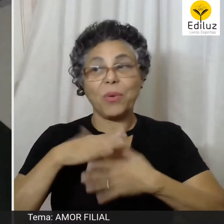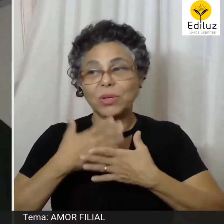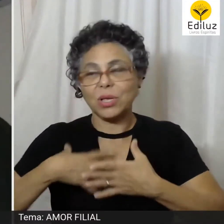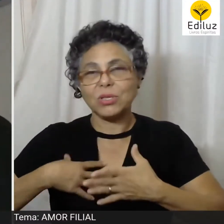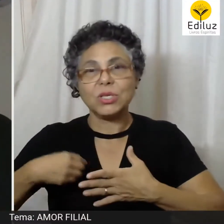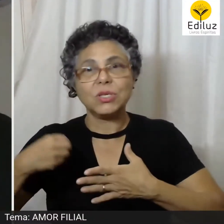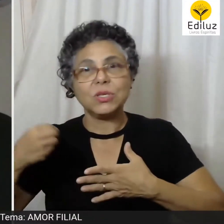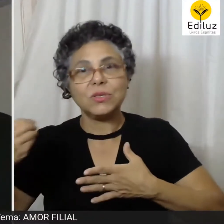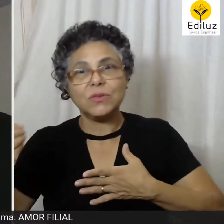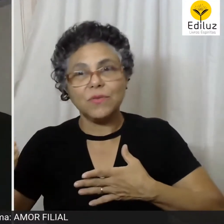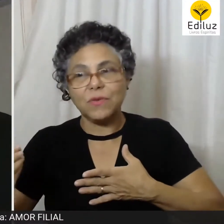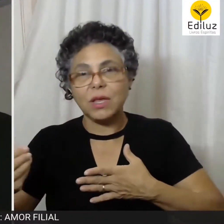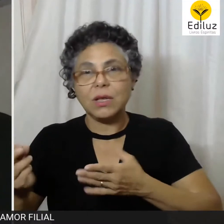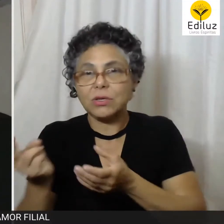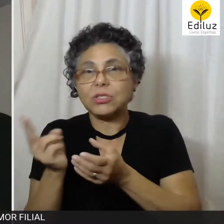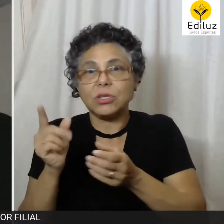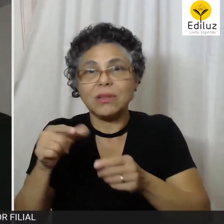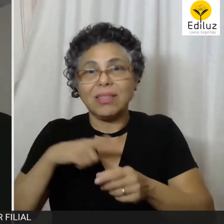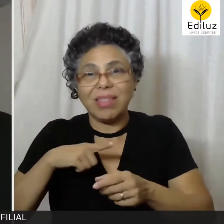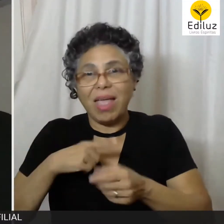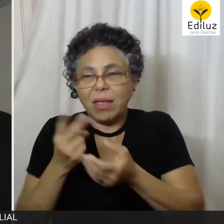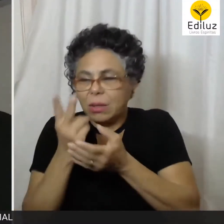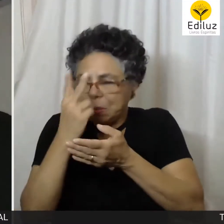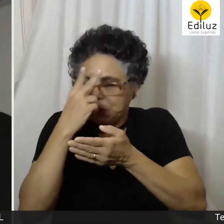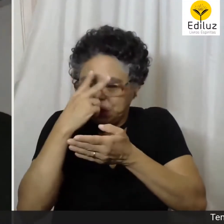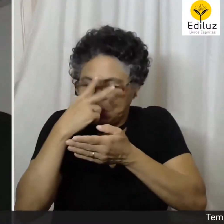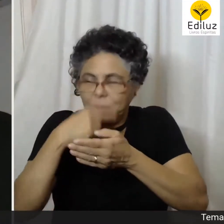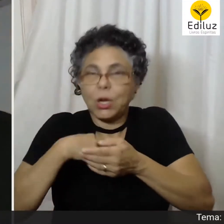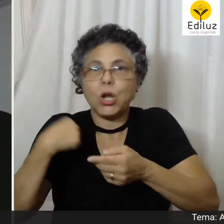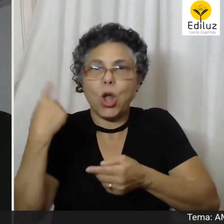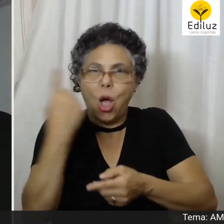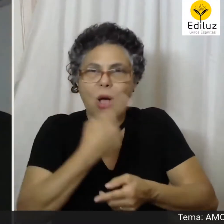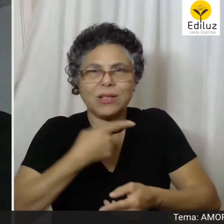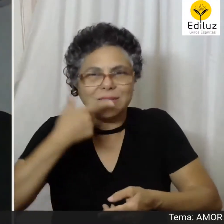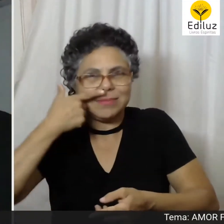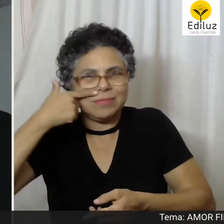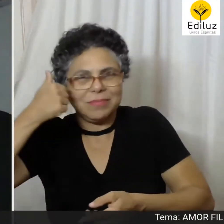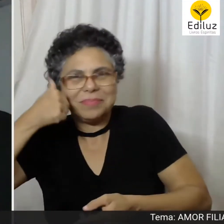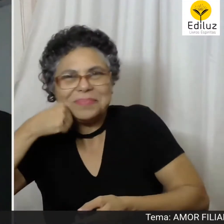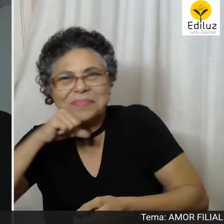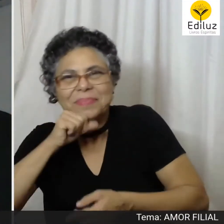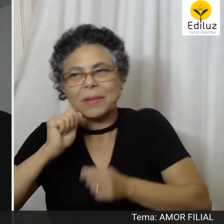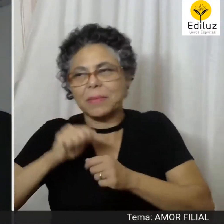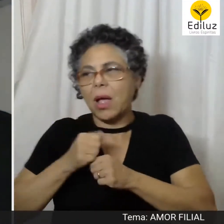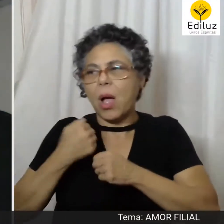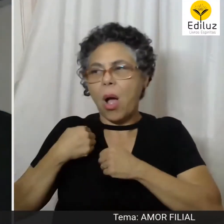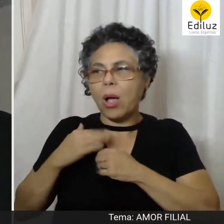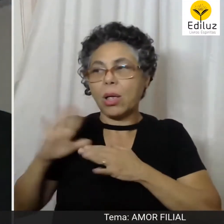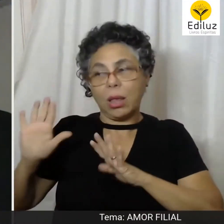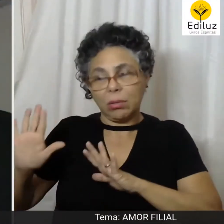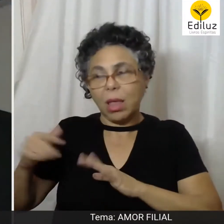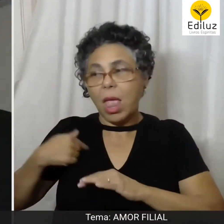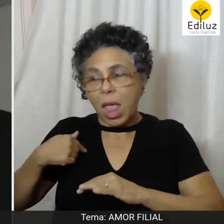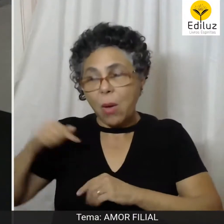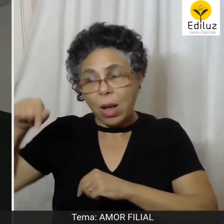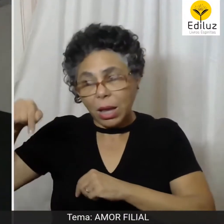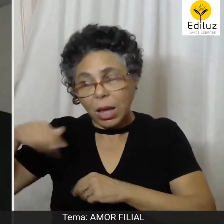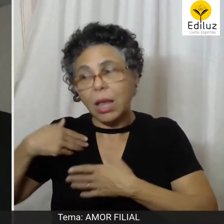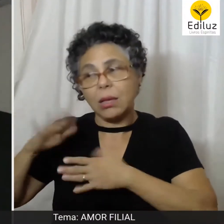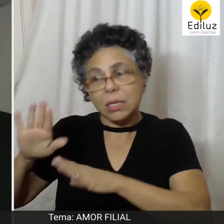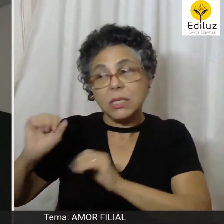nas suas introspecções, é preciso que nos mostremos, estou aqui, percebo que você tem alguma